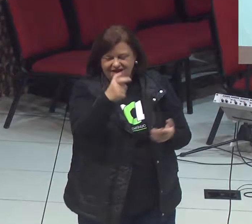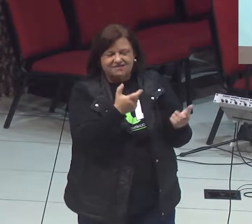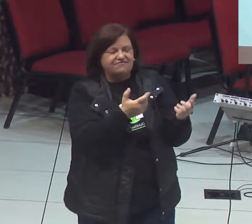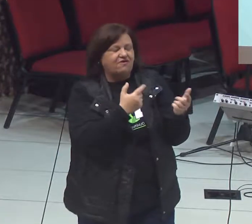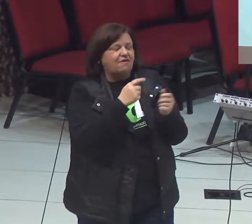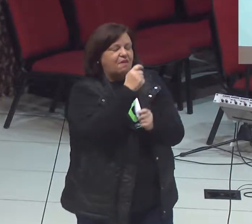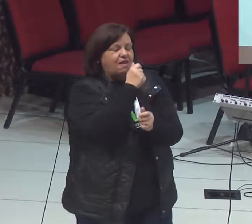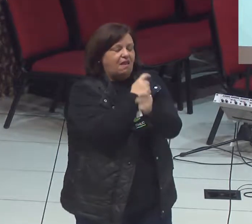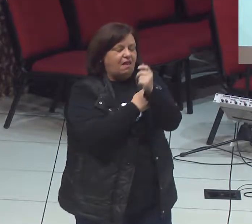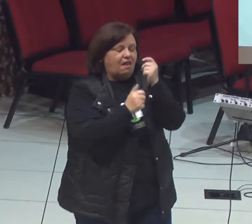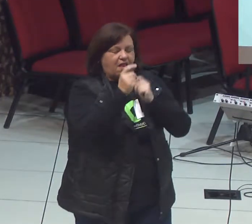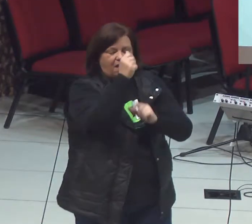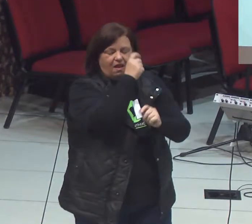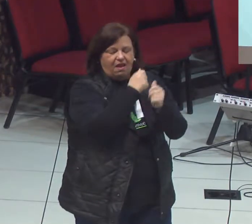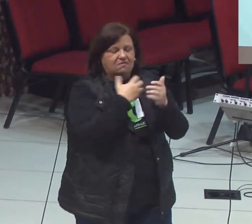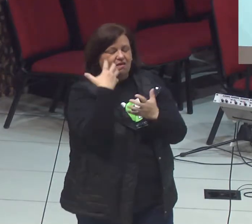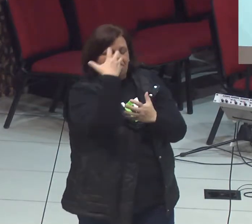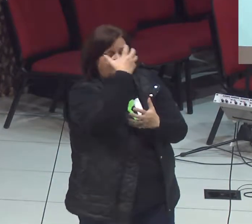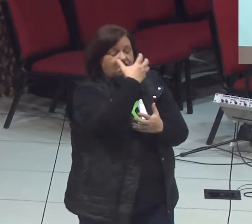Se você